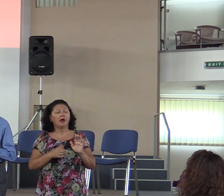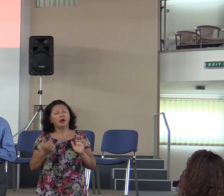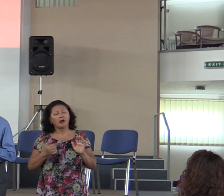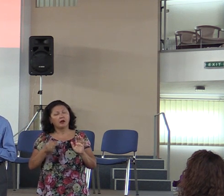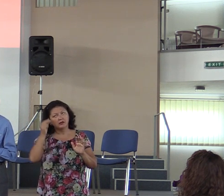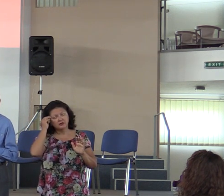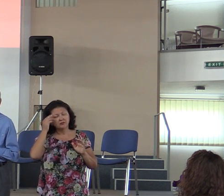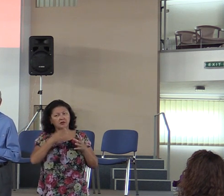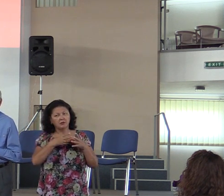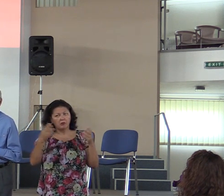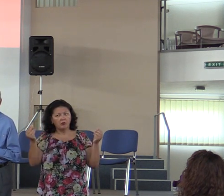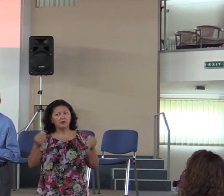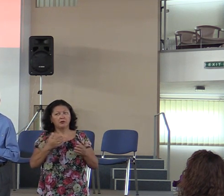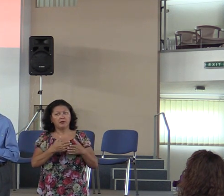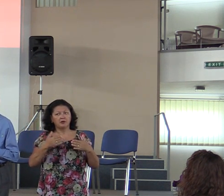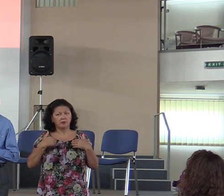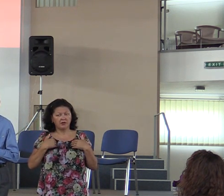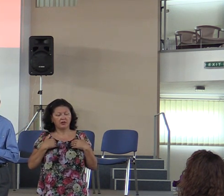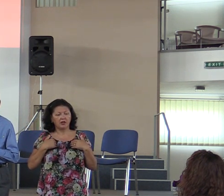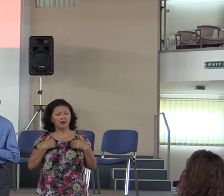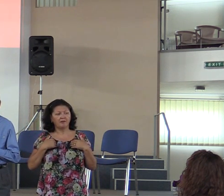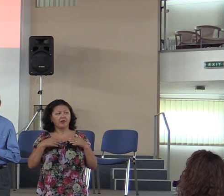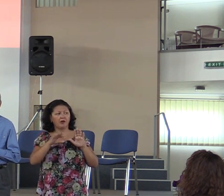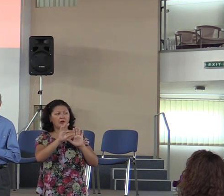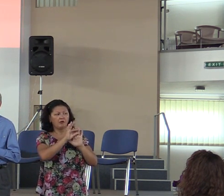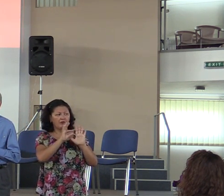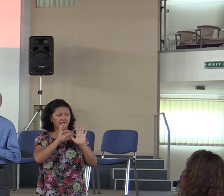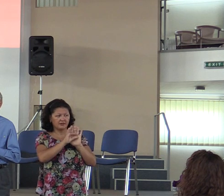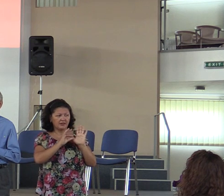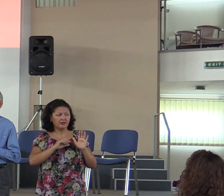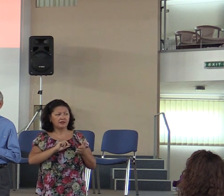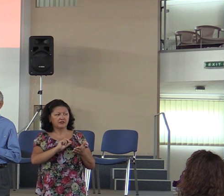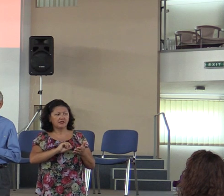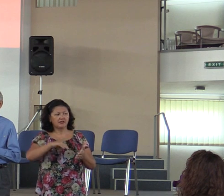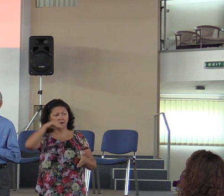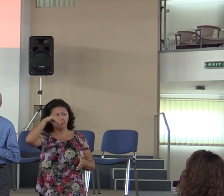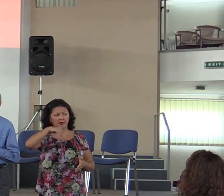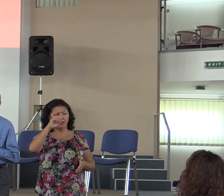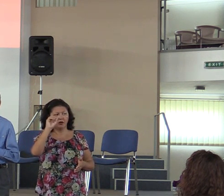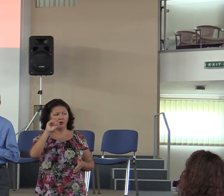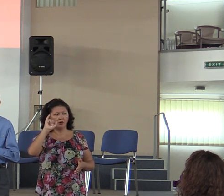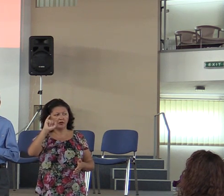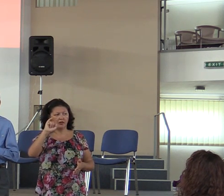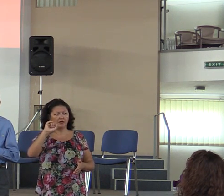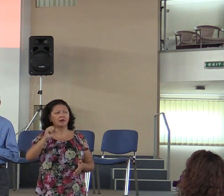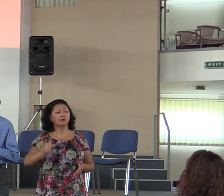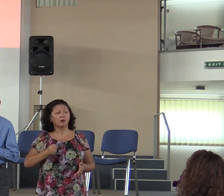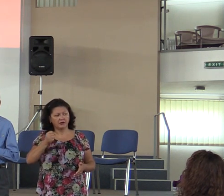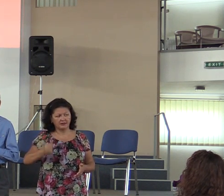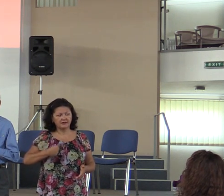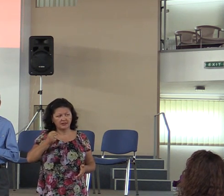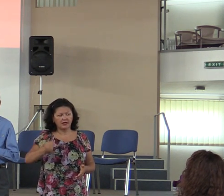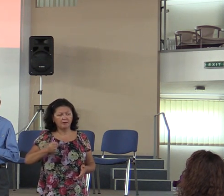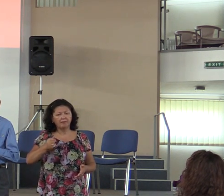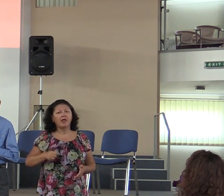de Moise. Moses talking back to God, explaining things of his feelings. Moise